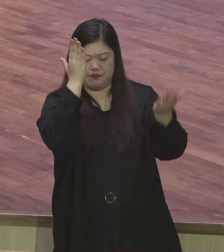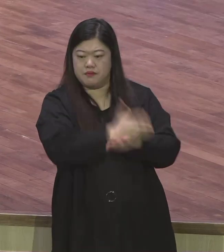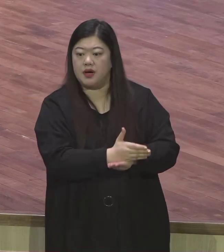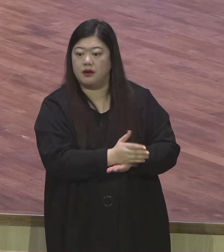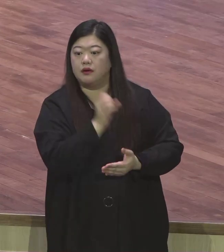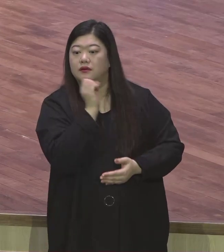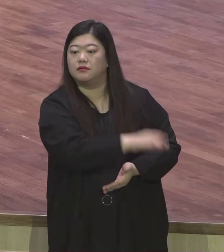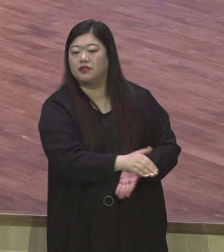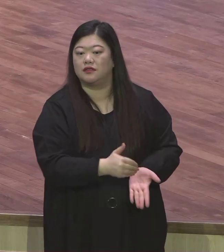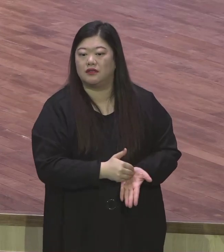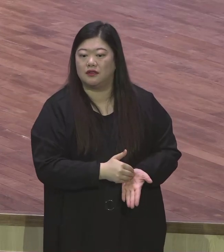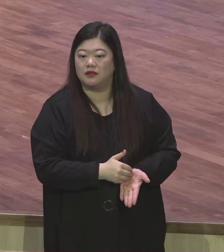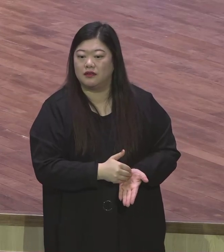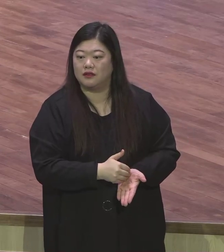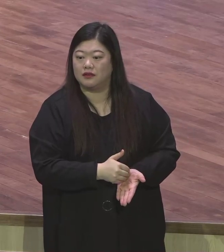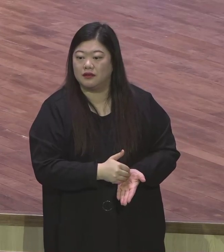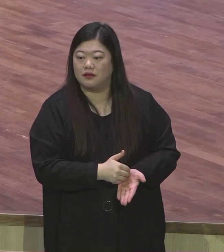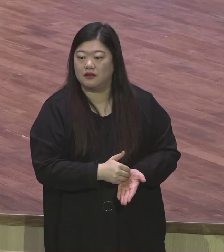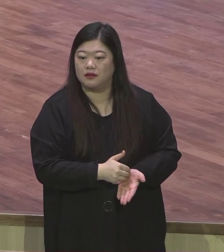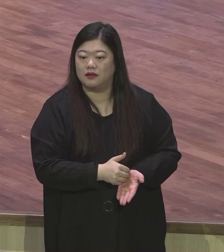그래서 우리 목사님들은